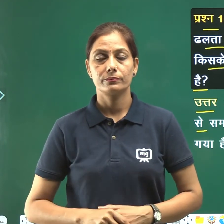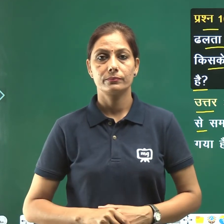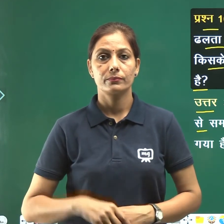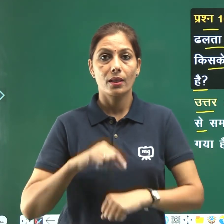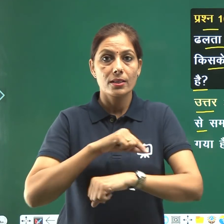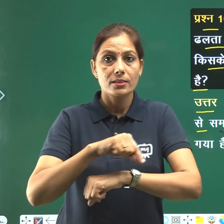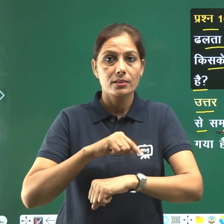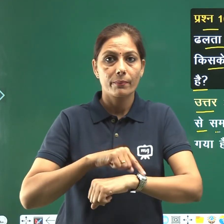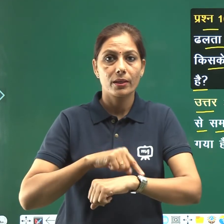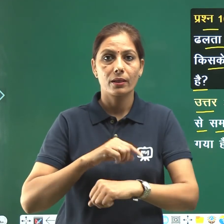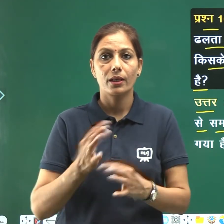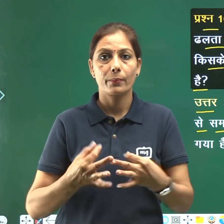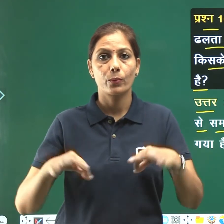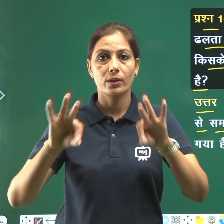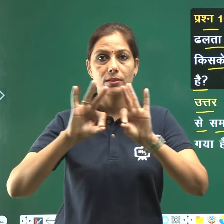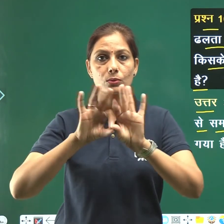समय के महत्व को